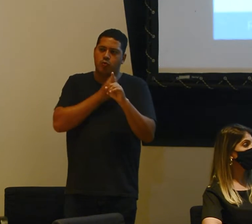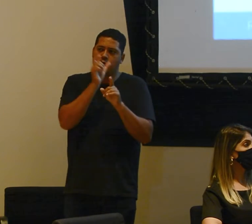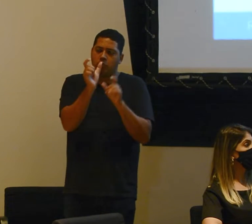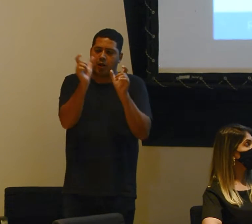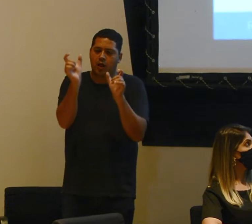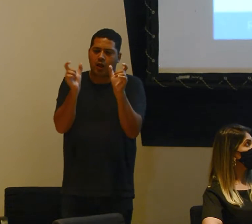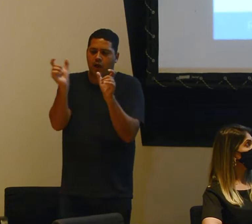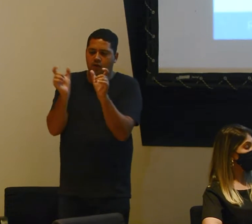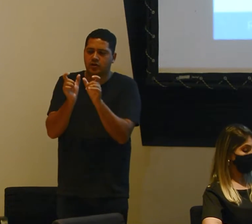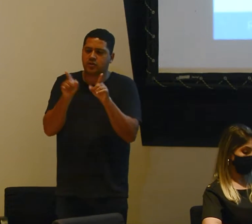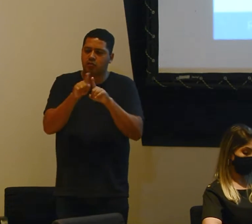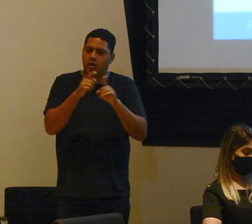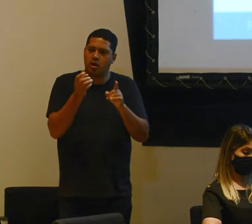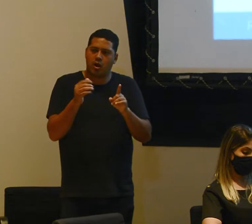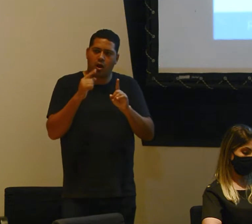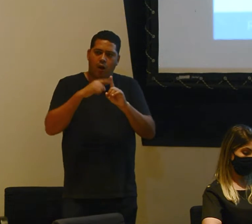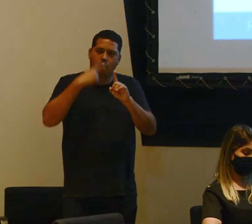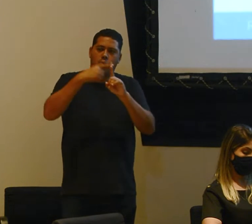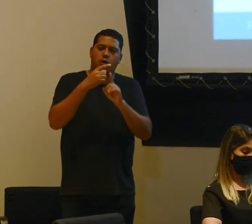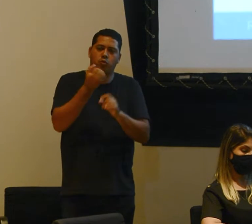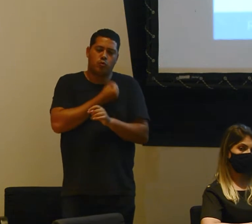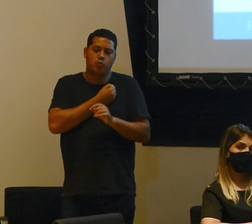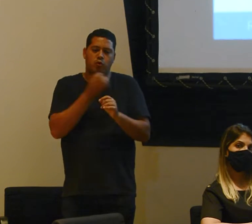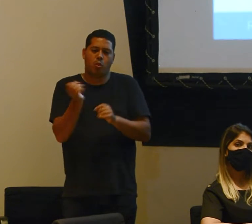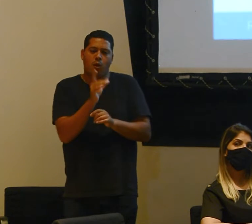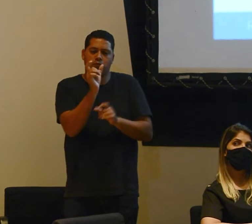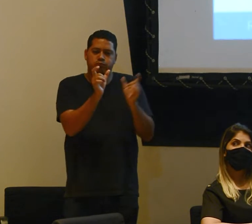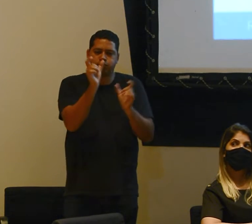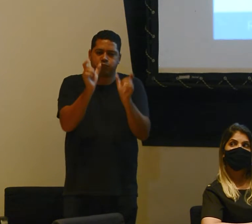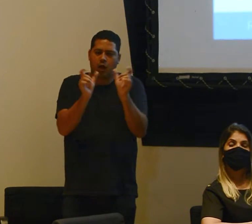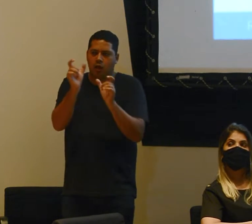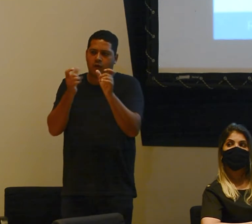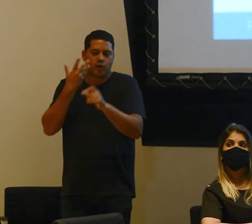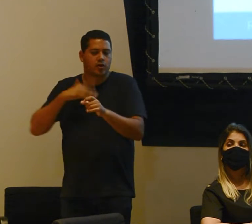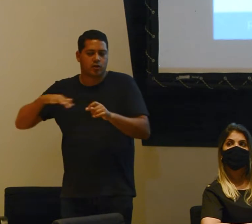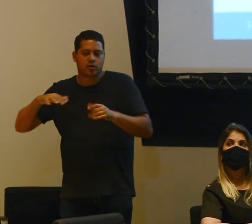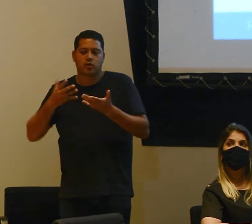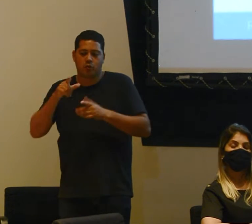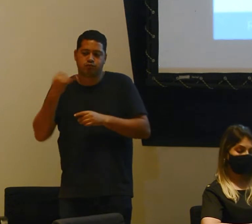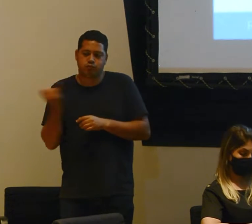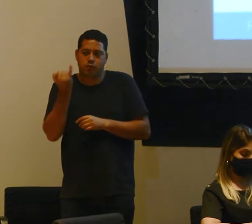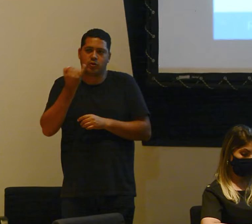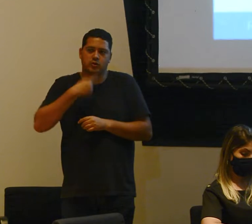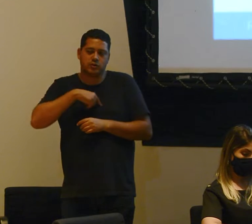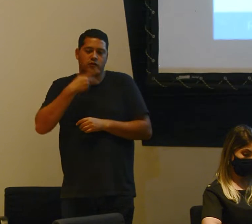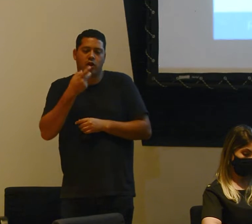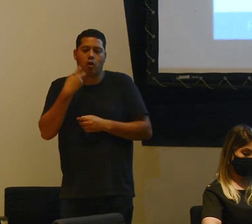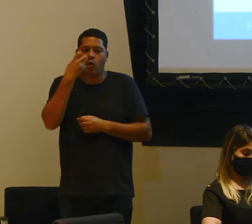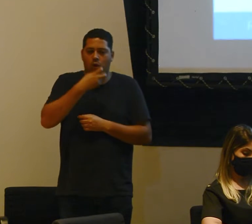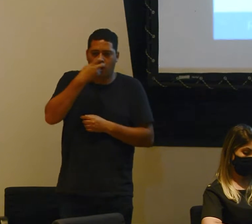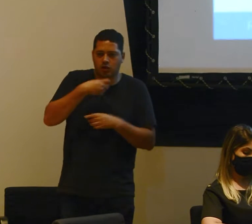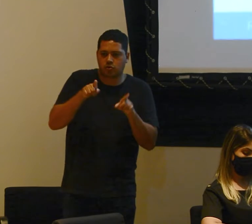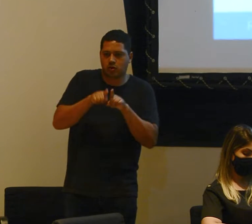aumentar o número de novas palavras de crianças. Então, pensa o quanto é importante isso quando a gente fala de oralização